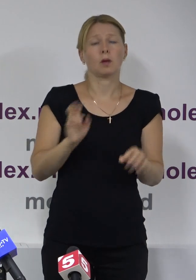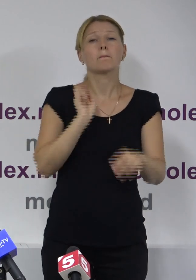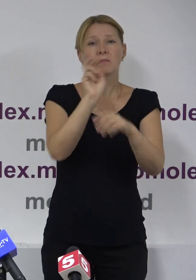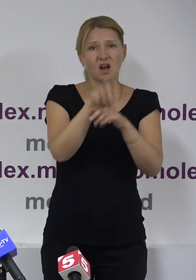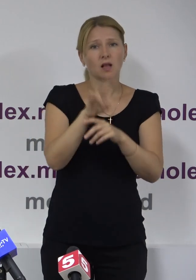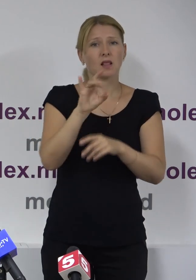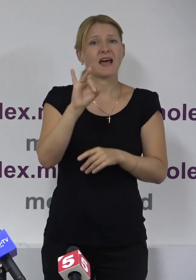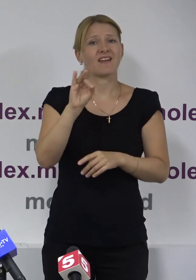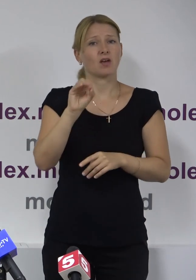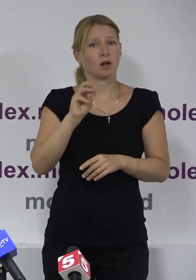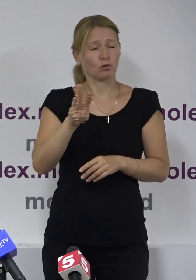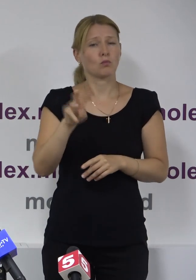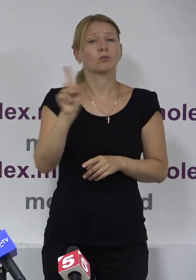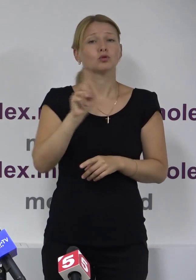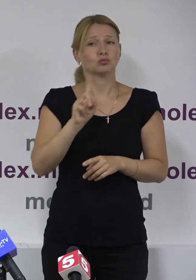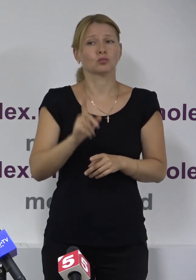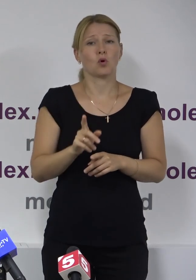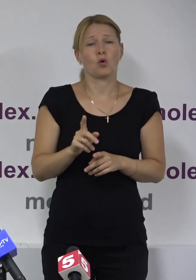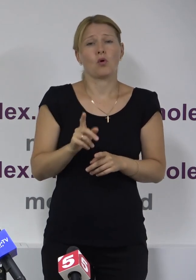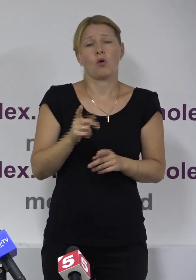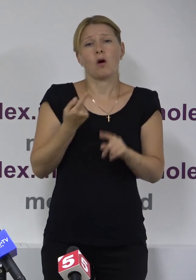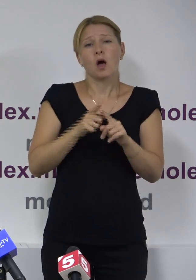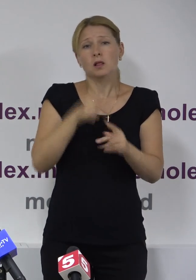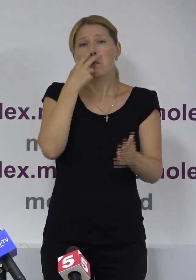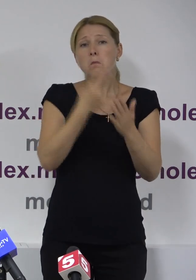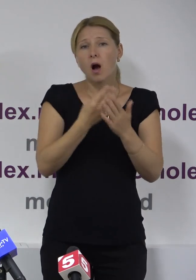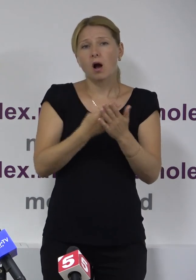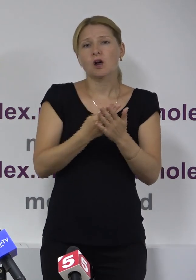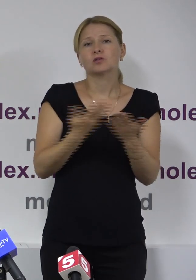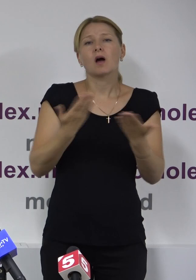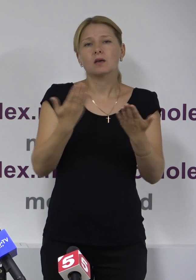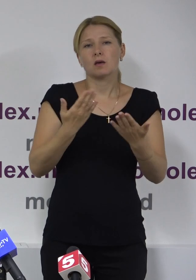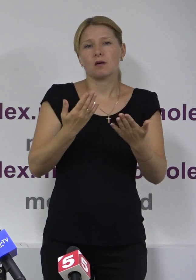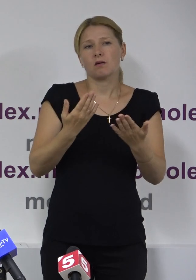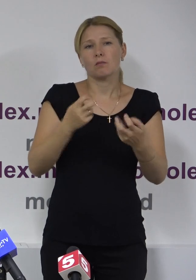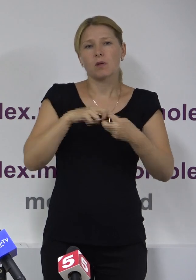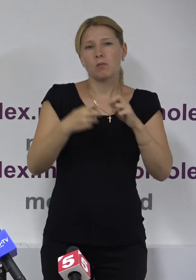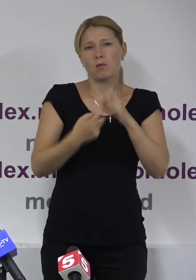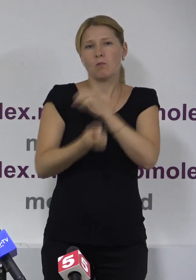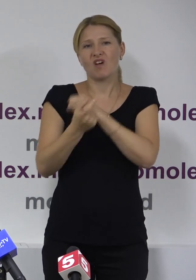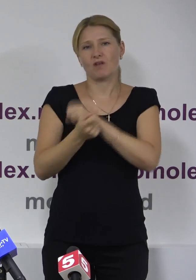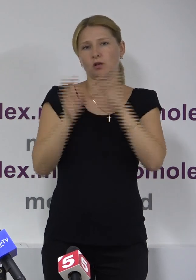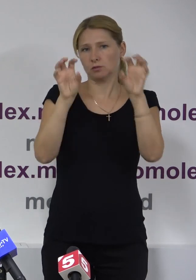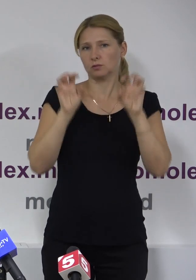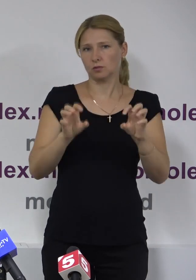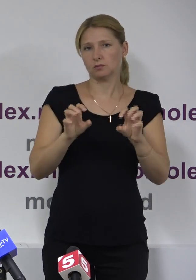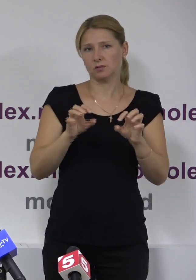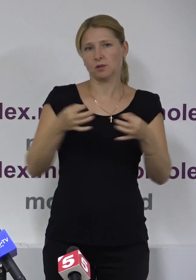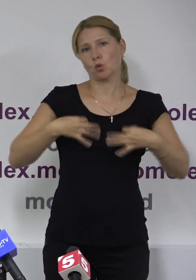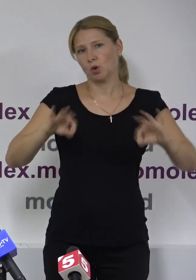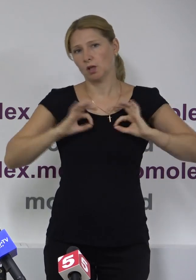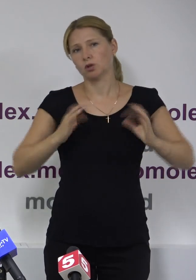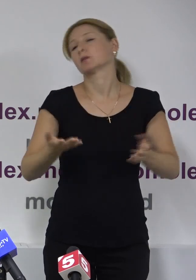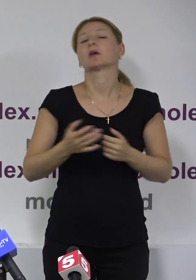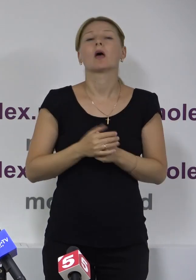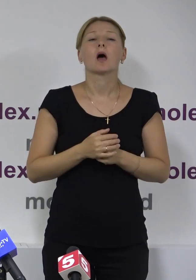referendum constituțional care va avea efecte juridice. De asemenea, o să mă adresez